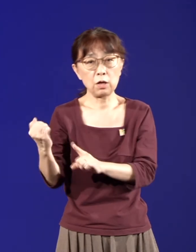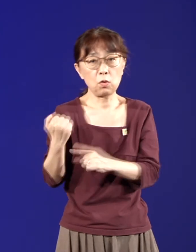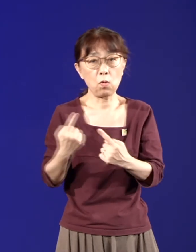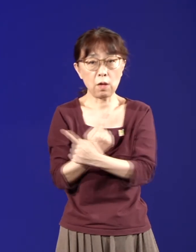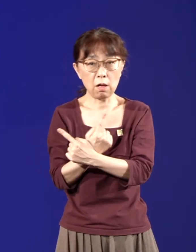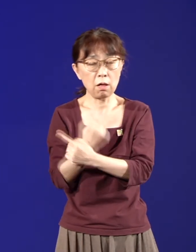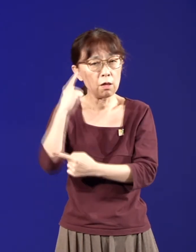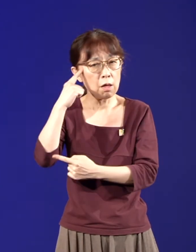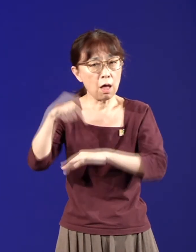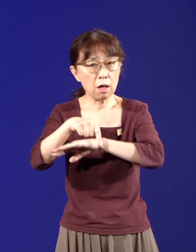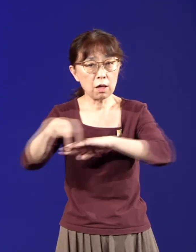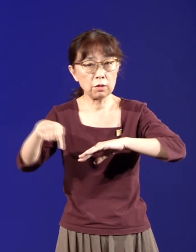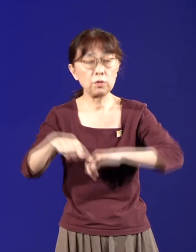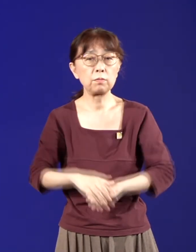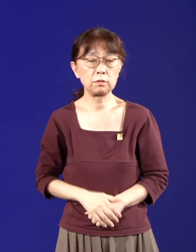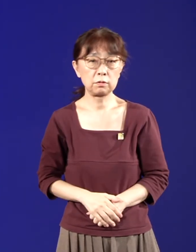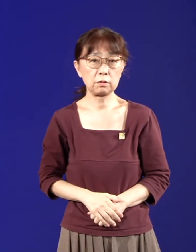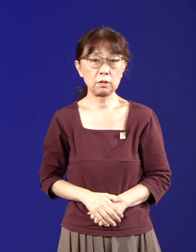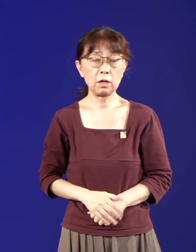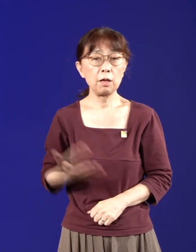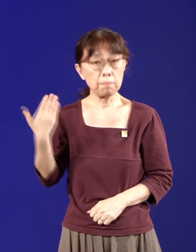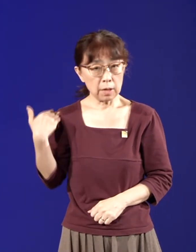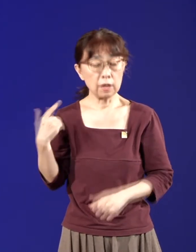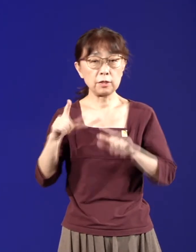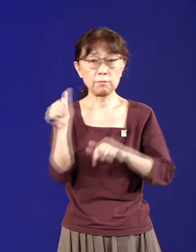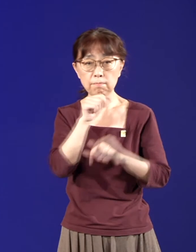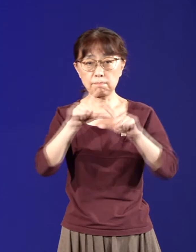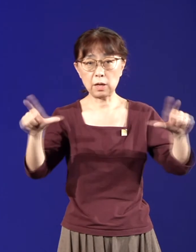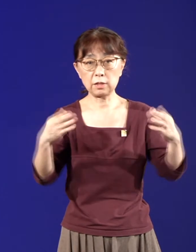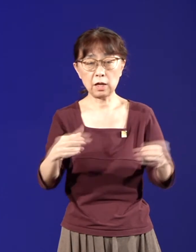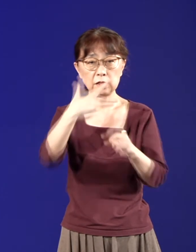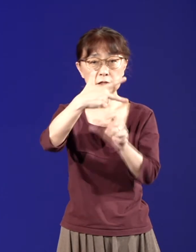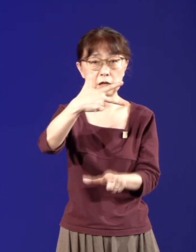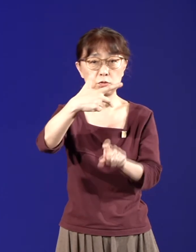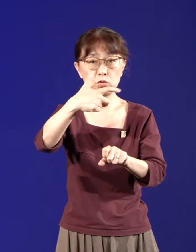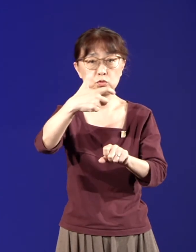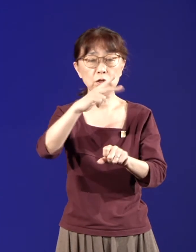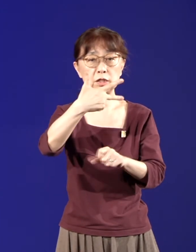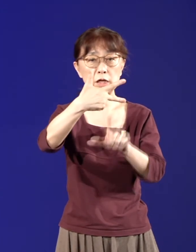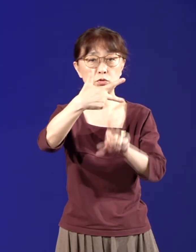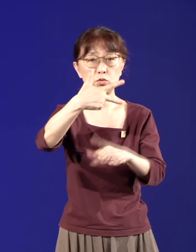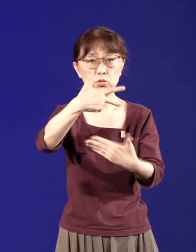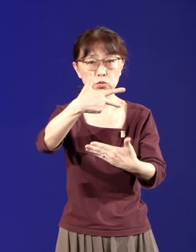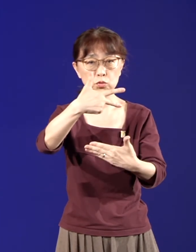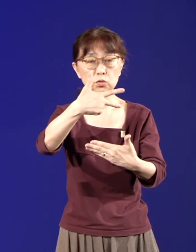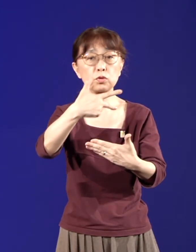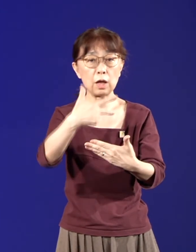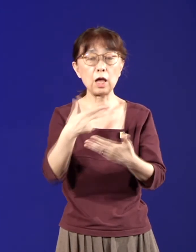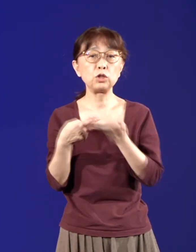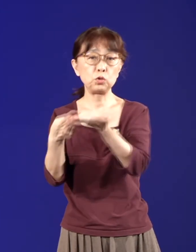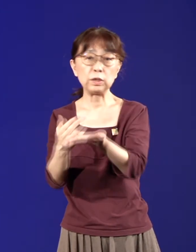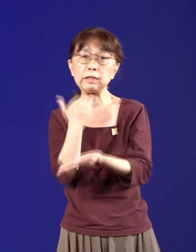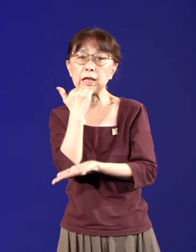ます。すでにご案内しておりますが、7月19日から第2の入院待機ステーション運